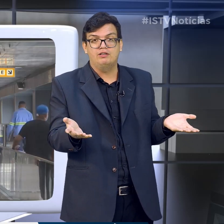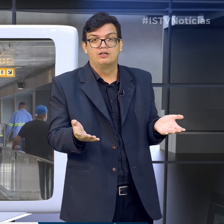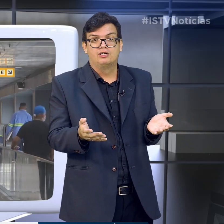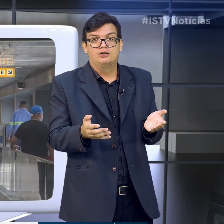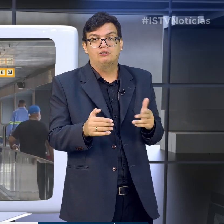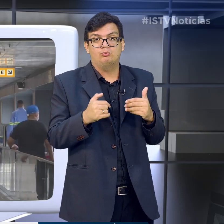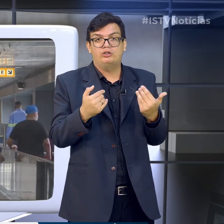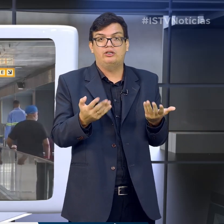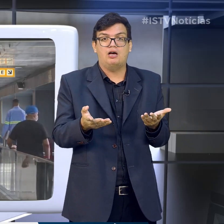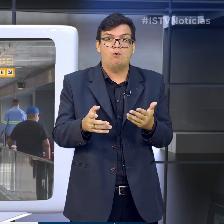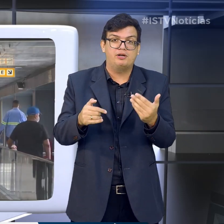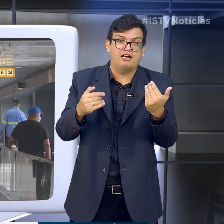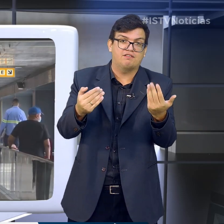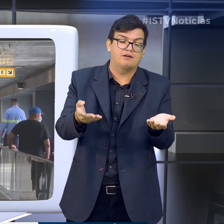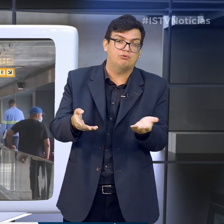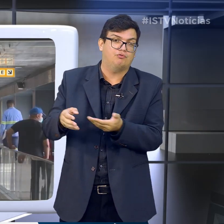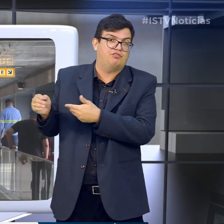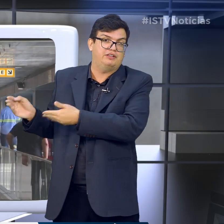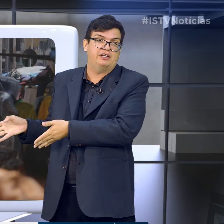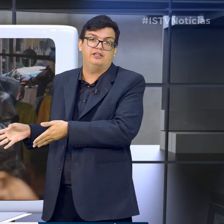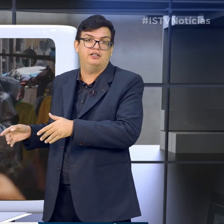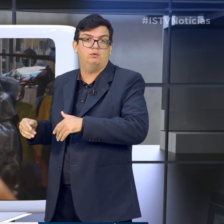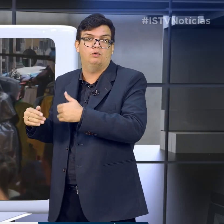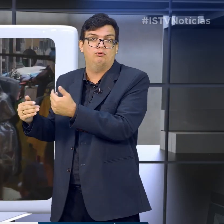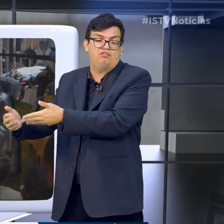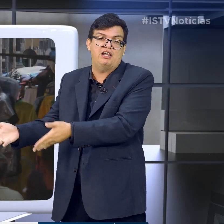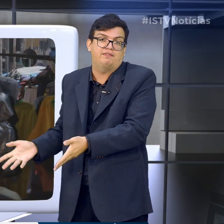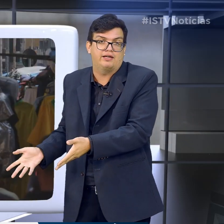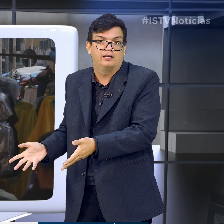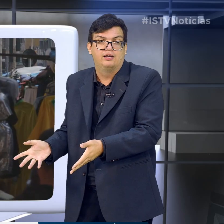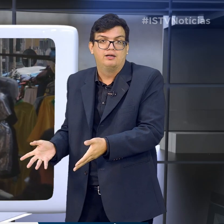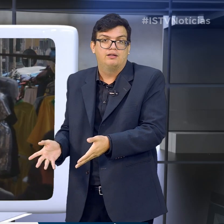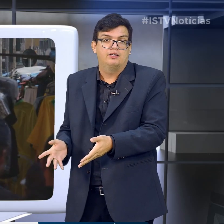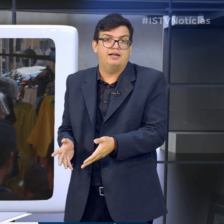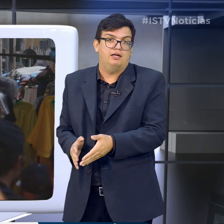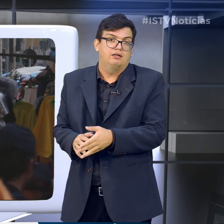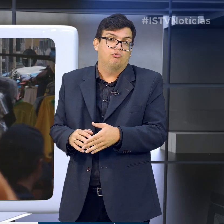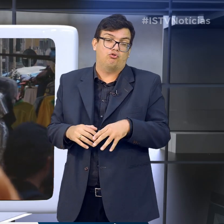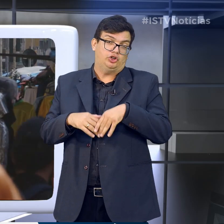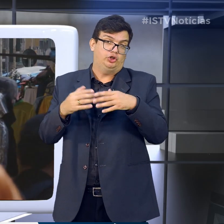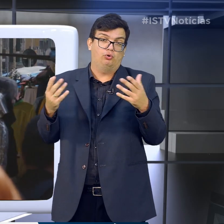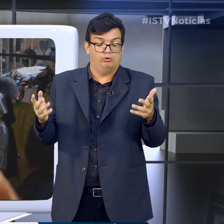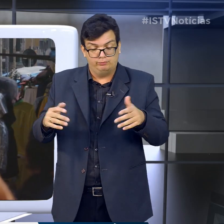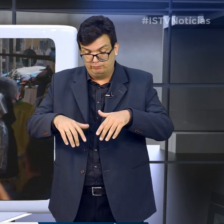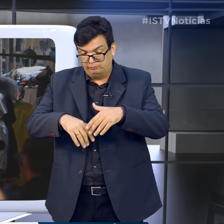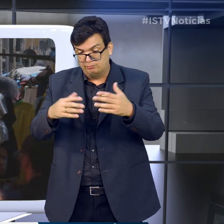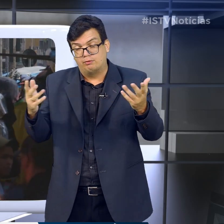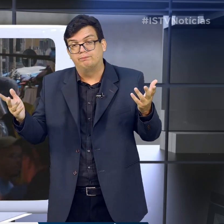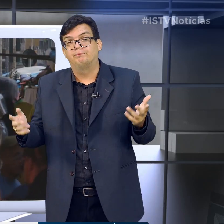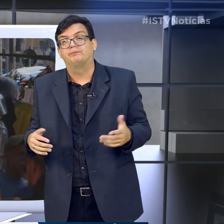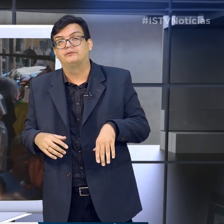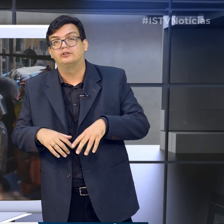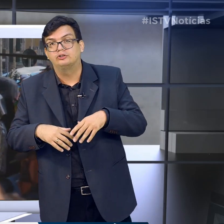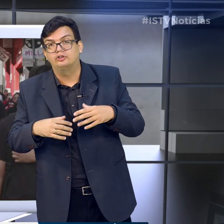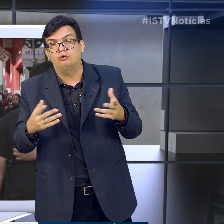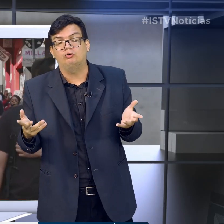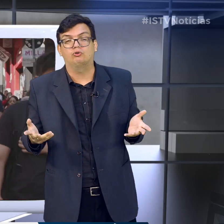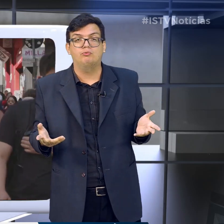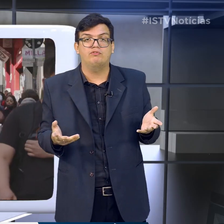do que a obrigação que você teria como CLT né só tirou bom tirou todo mundo